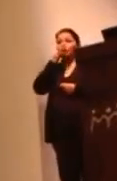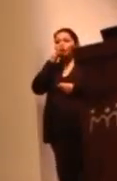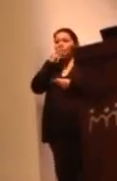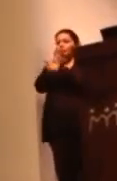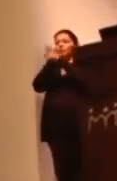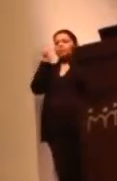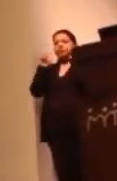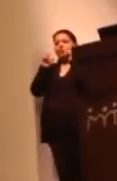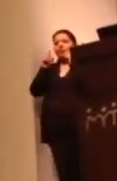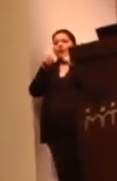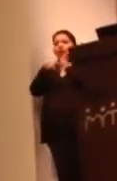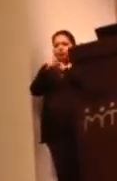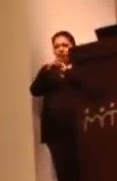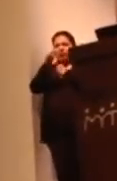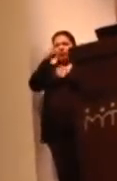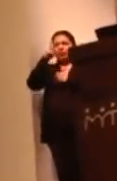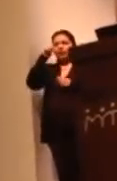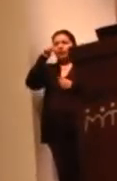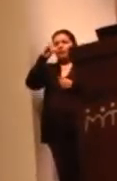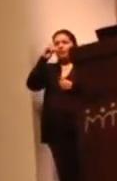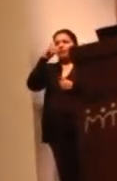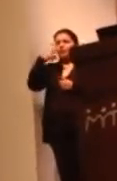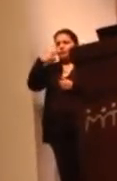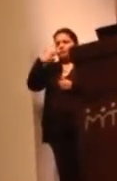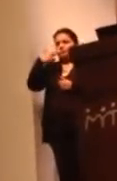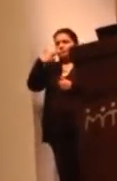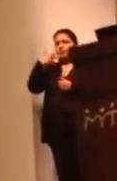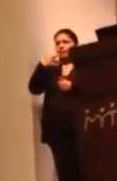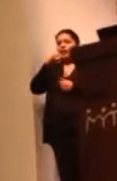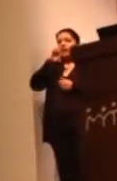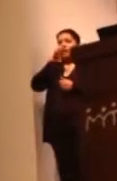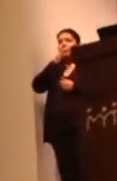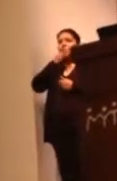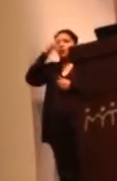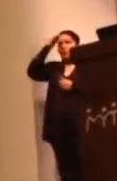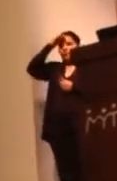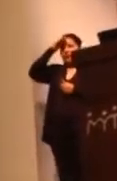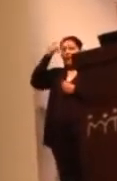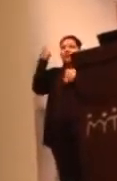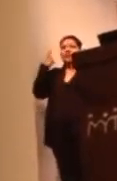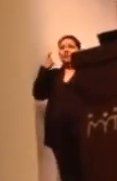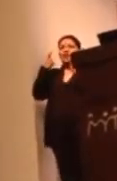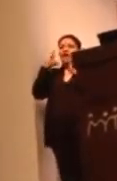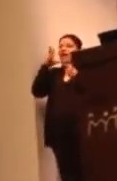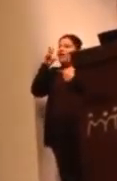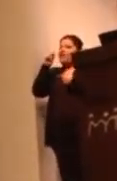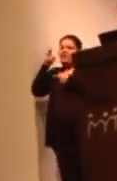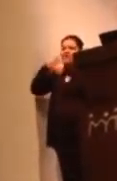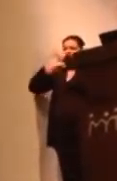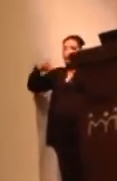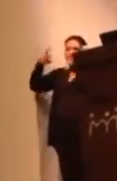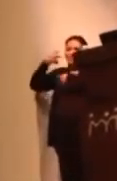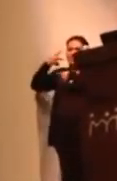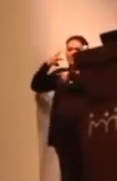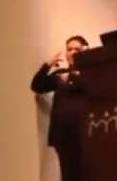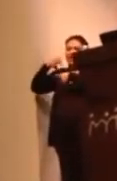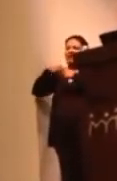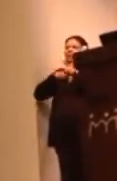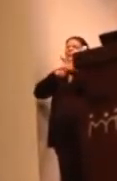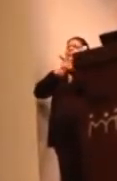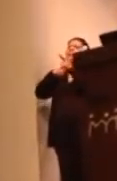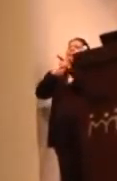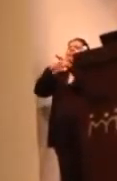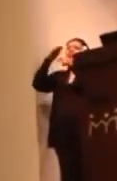bueno, no tiene capacidad de planeación, pero sin embargo, si piensa en algo, no regresa, se sigue de